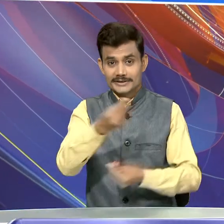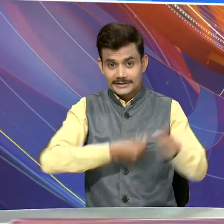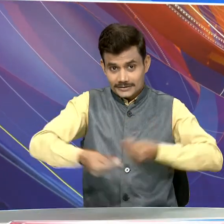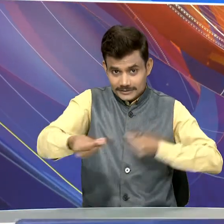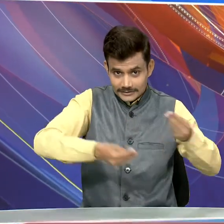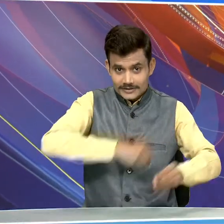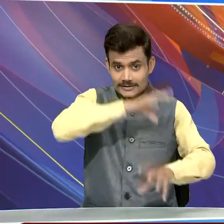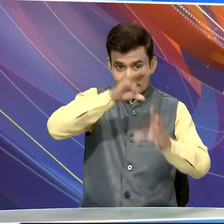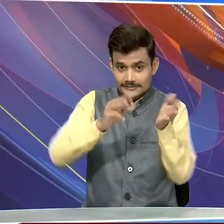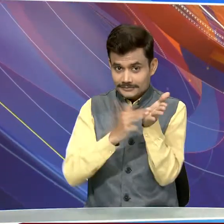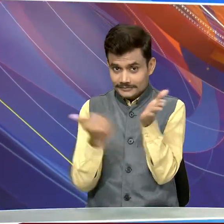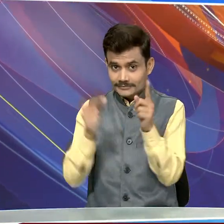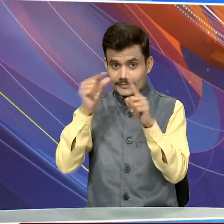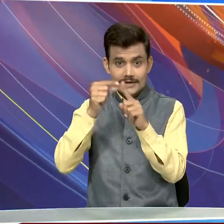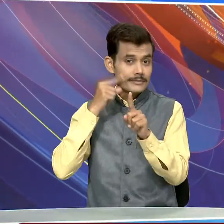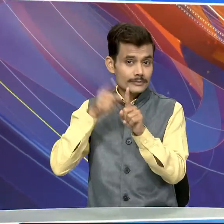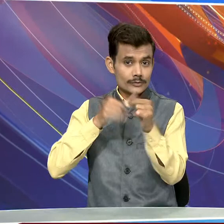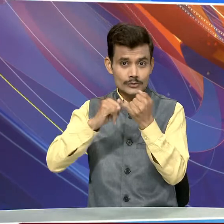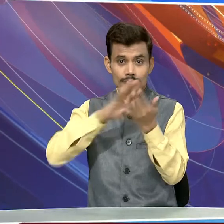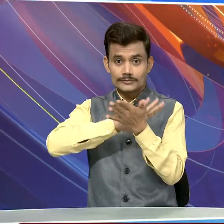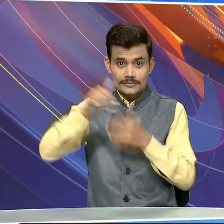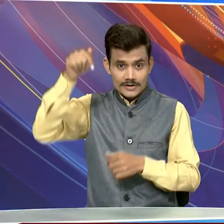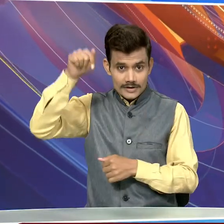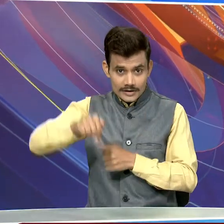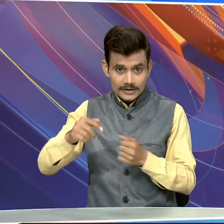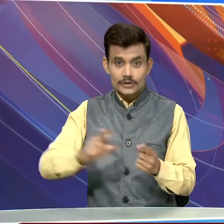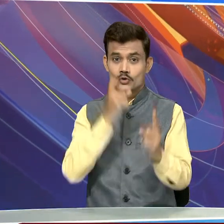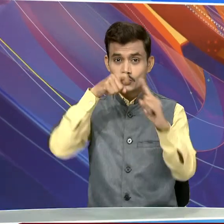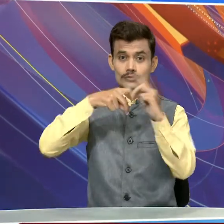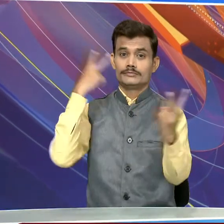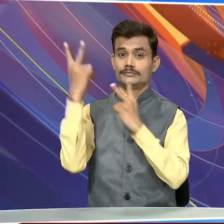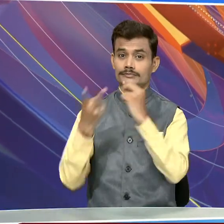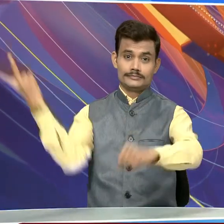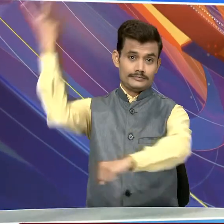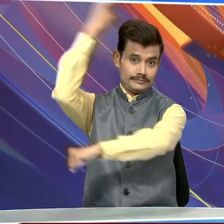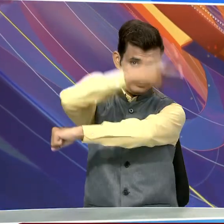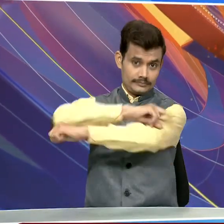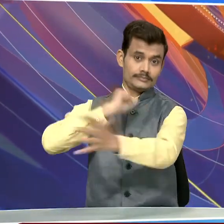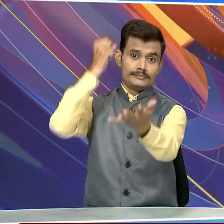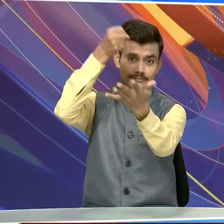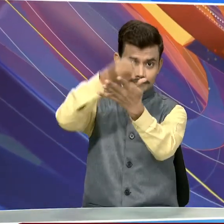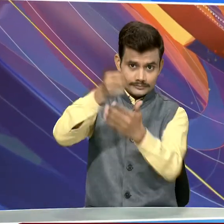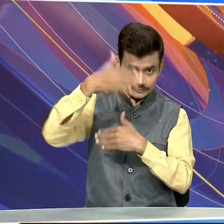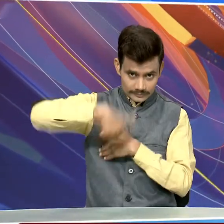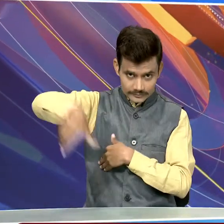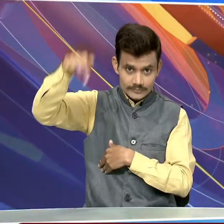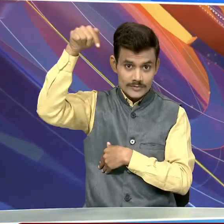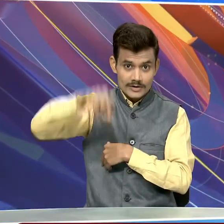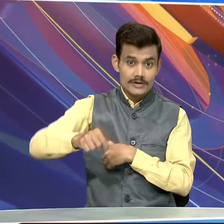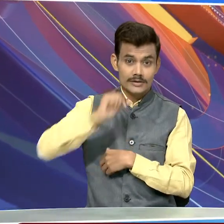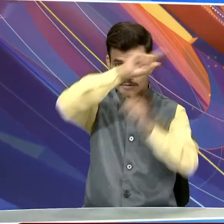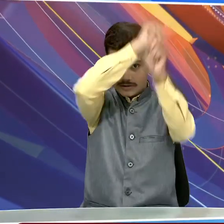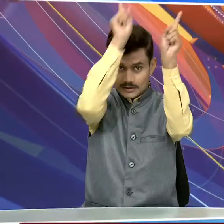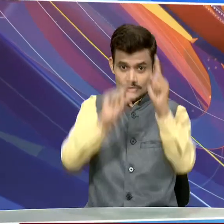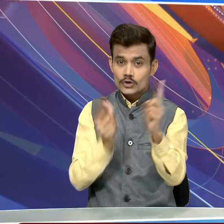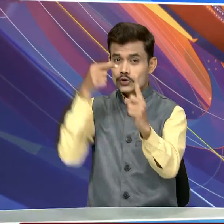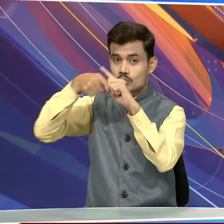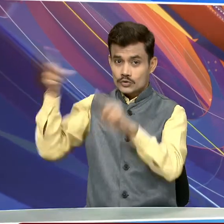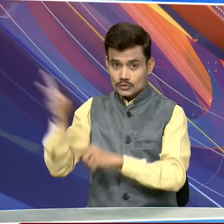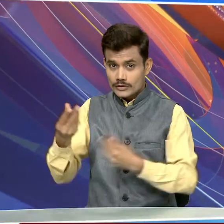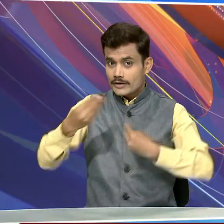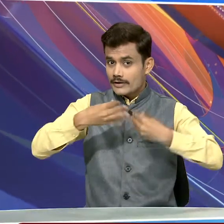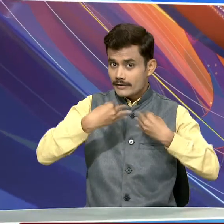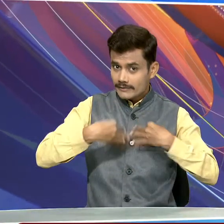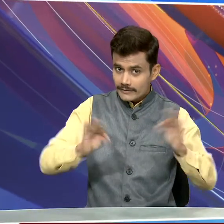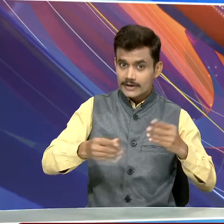वाणिज्य और उद्योग मंत्री पीयूष गोयल आज ब्रिटेन की दो दिवसीय यात्रा पर होंगे रवाना। दोनों देशों के बीच चल रही मुक्त व्यापार